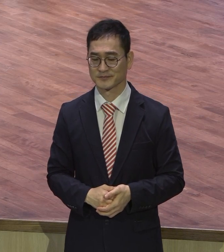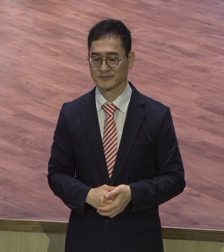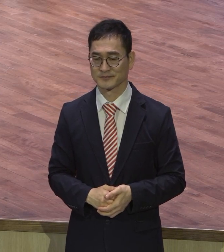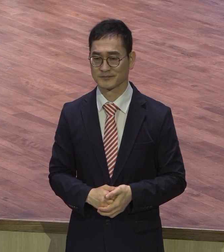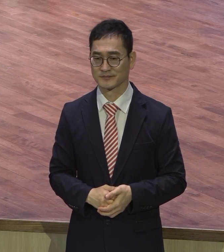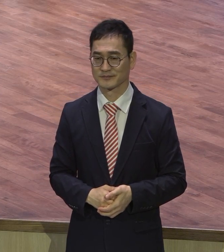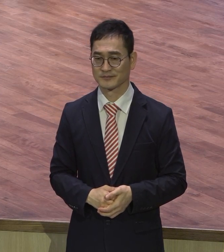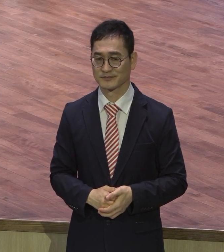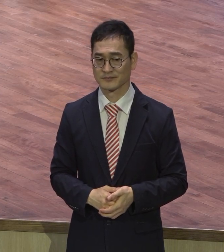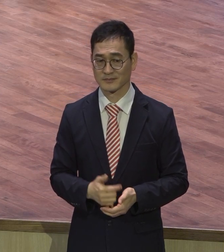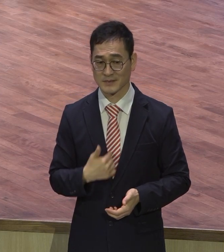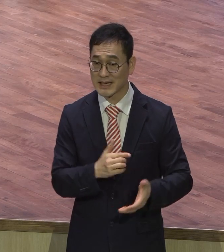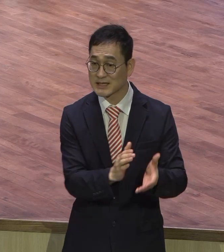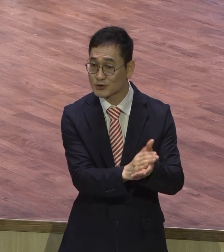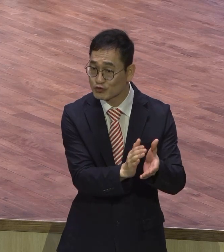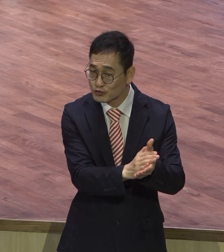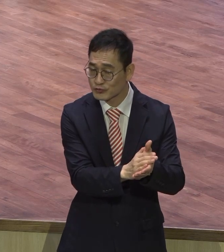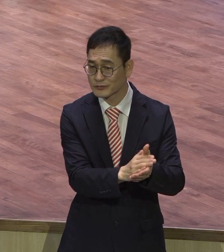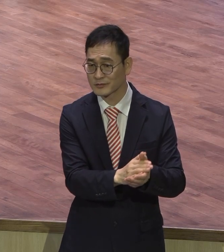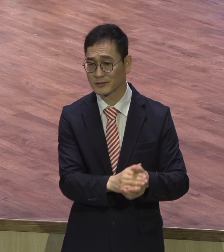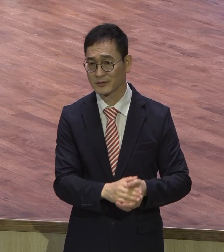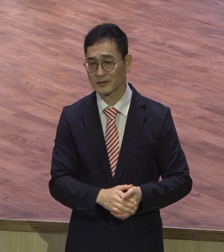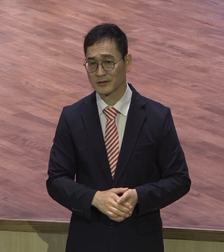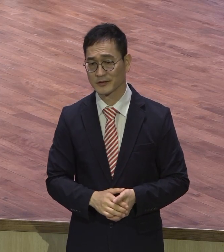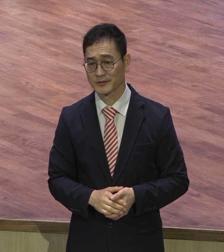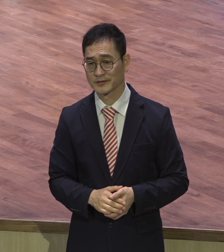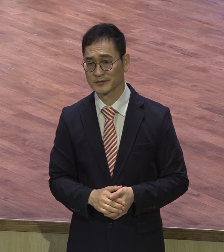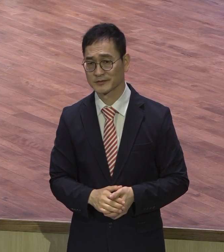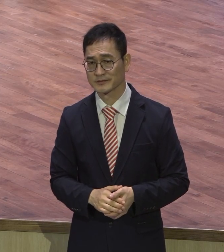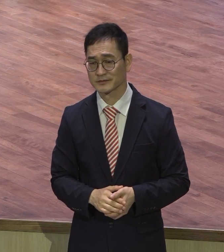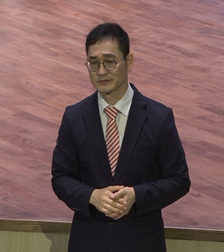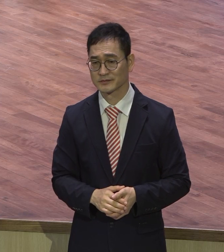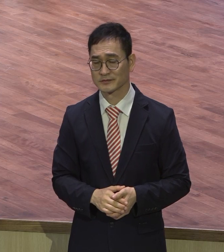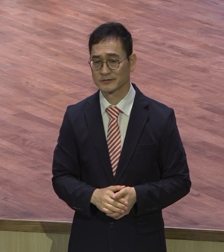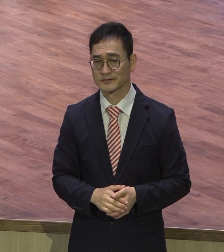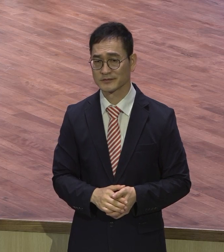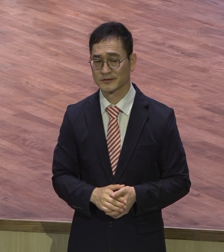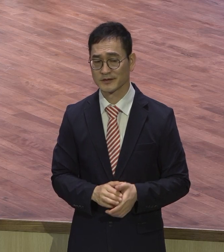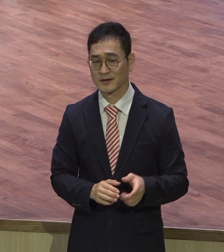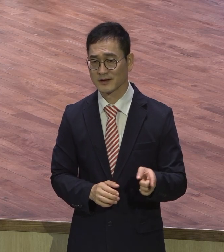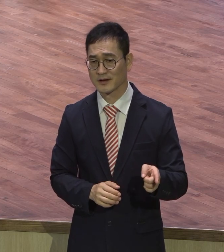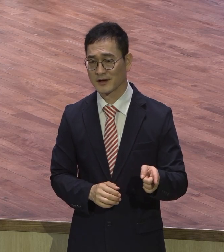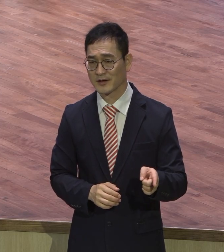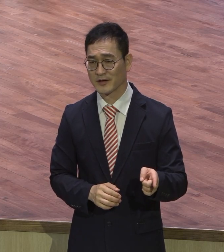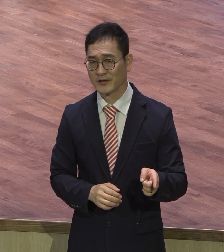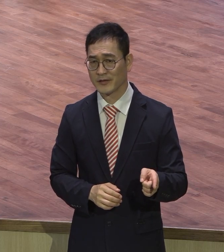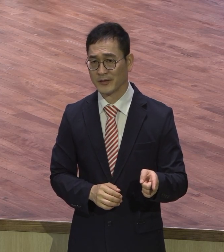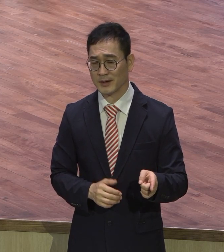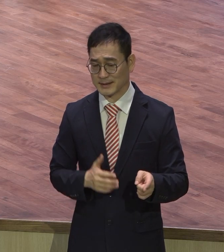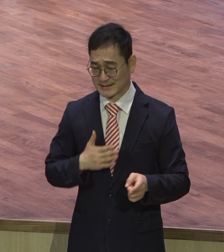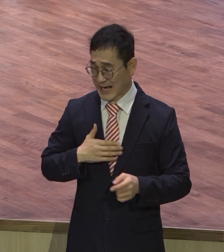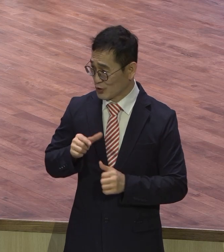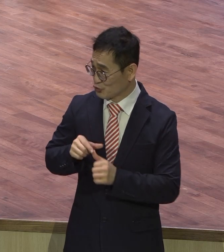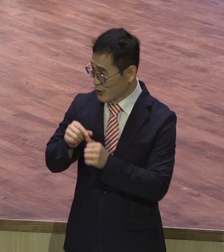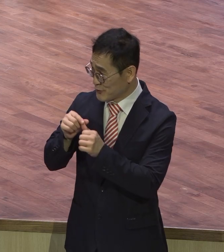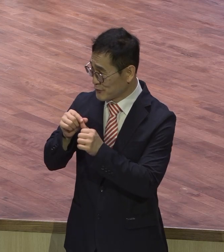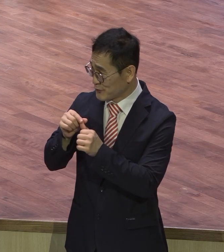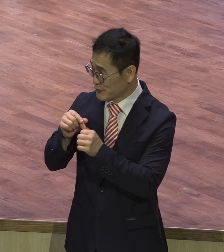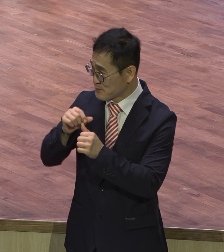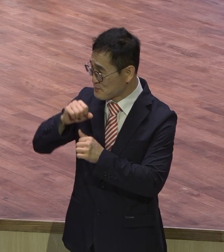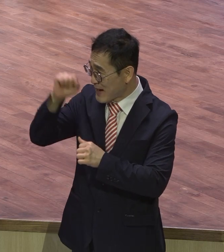자신의 친구들도 동력자인 자기 세리들도 내가 구원받아 예수님의